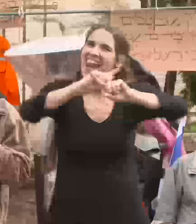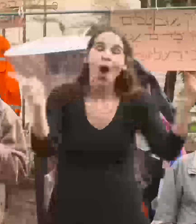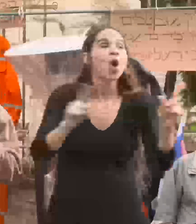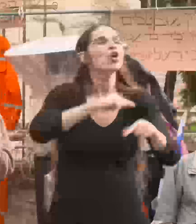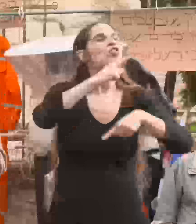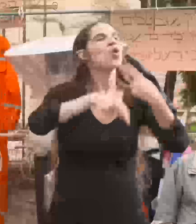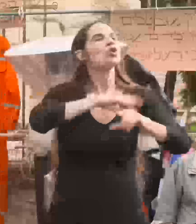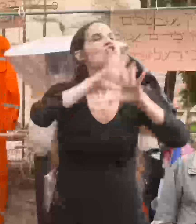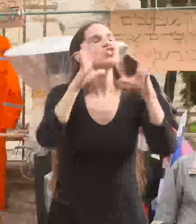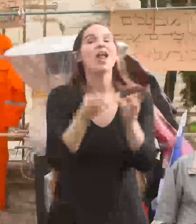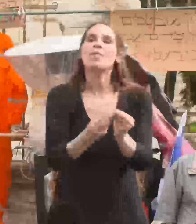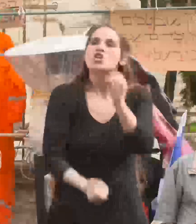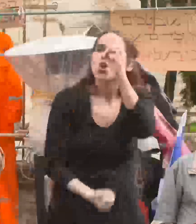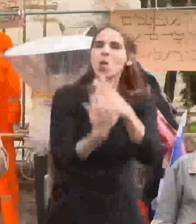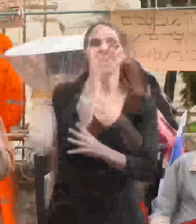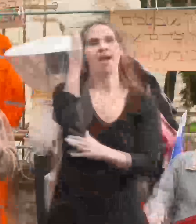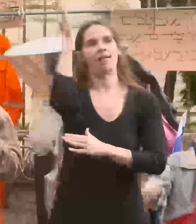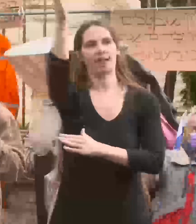דור שלם יוצר עתיד.